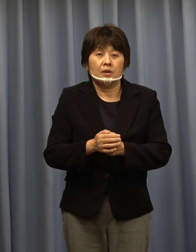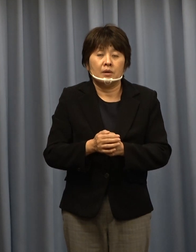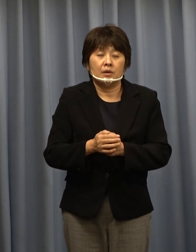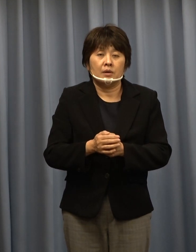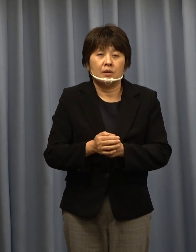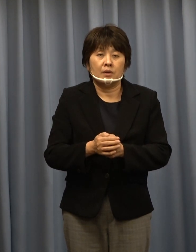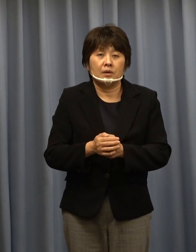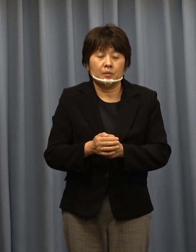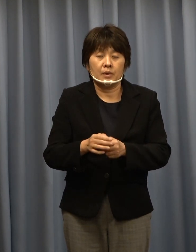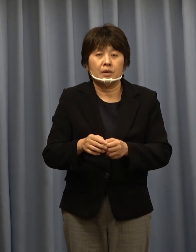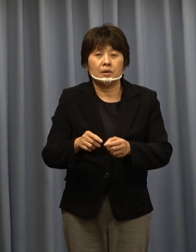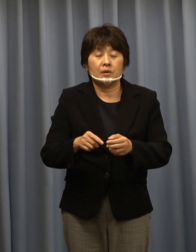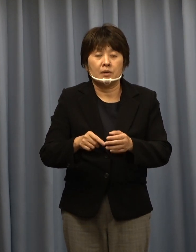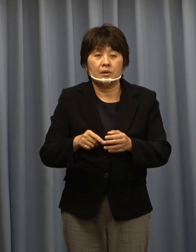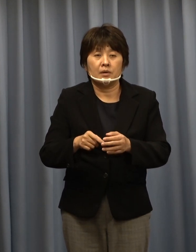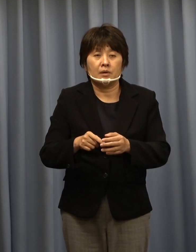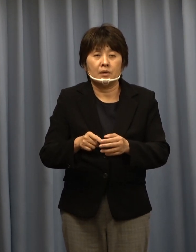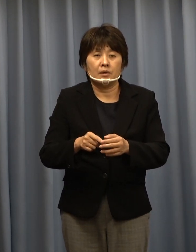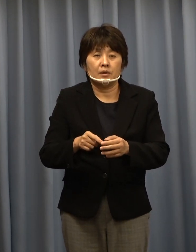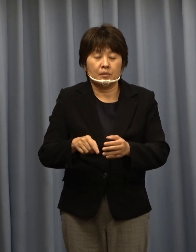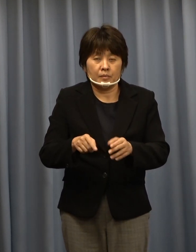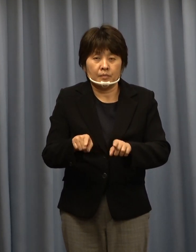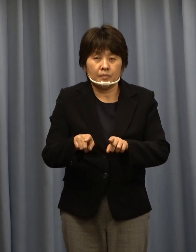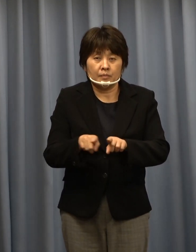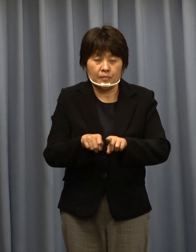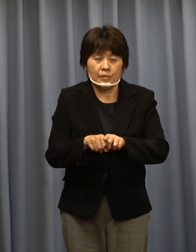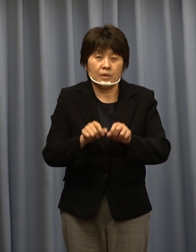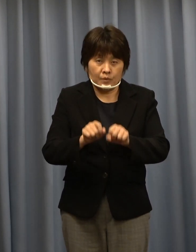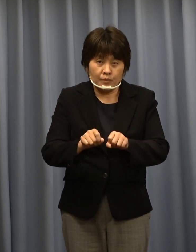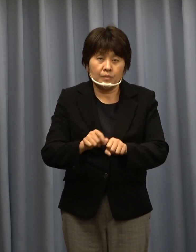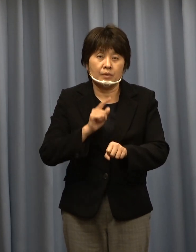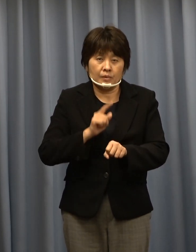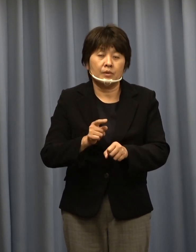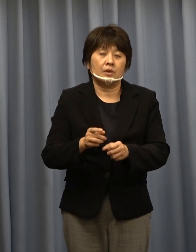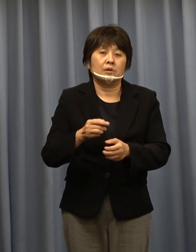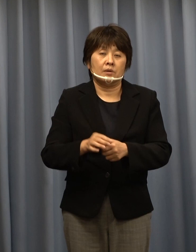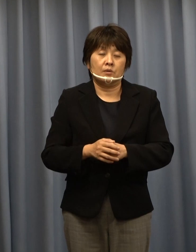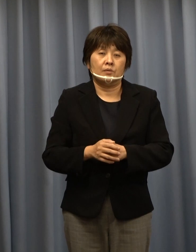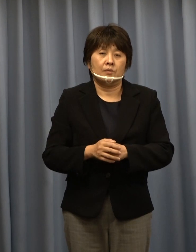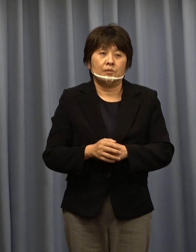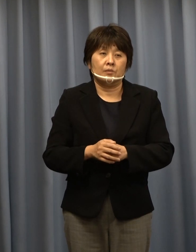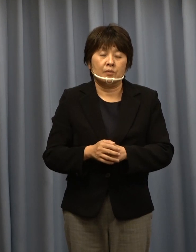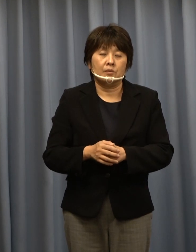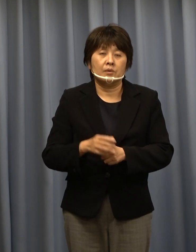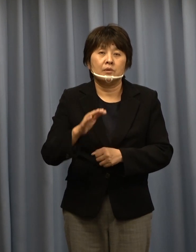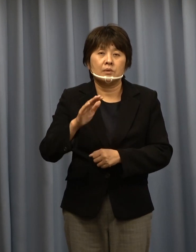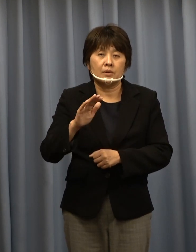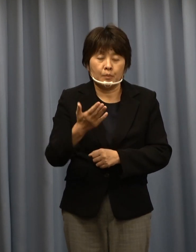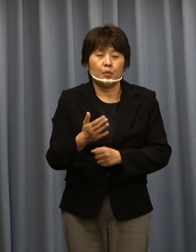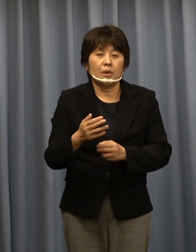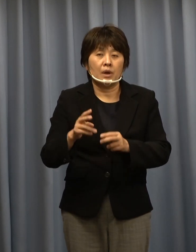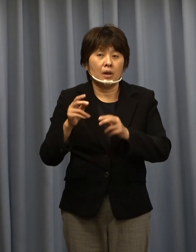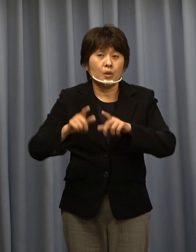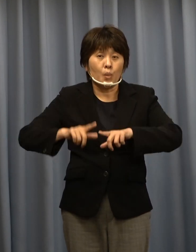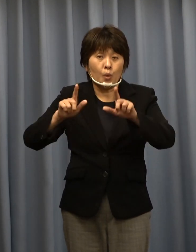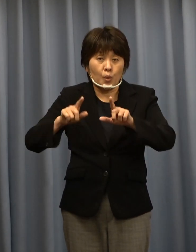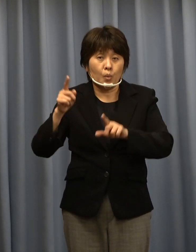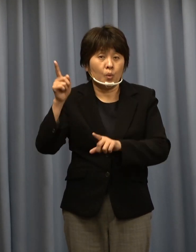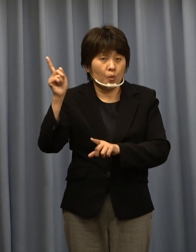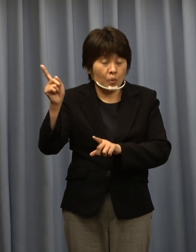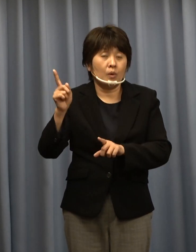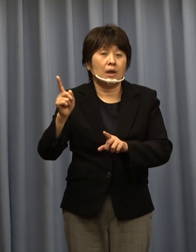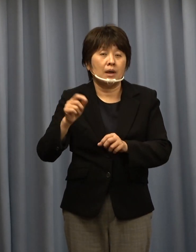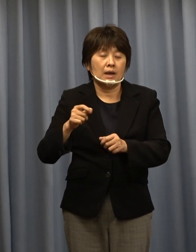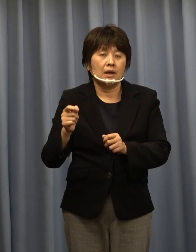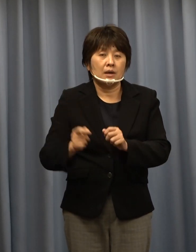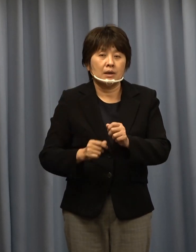しょっちゅうあるというふうには聞いているところでございます。その中で東京においては緊急事態宣言であ